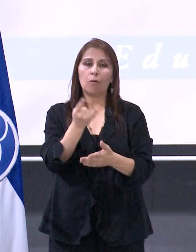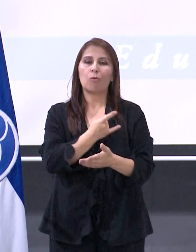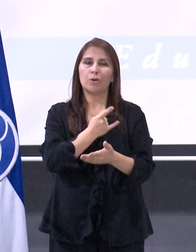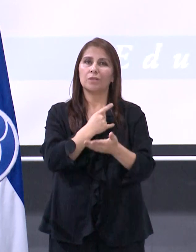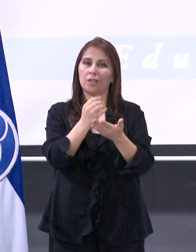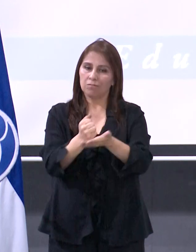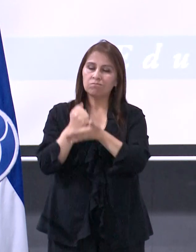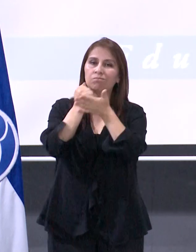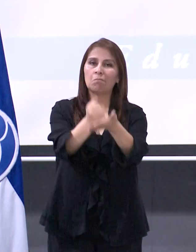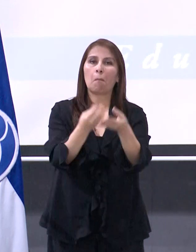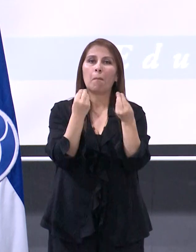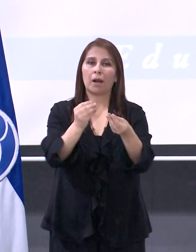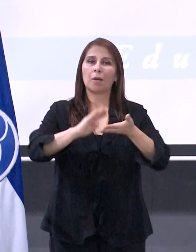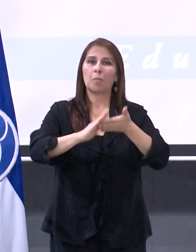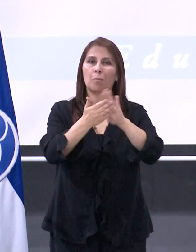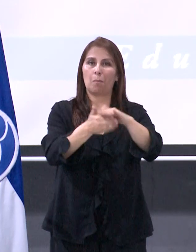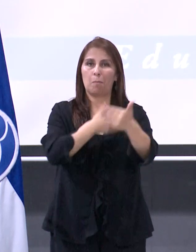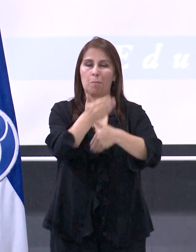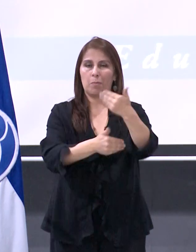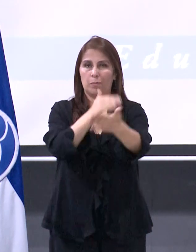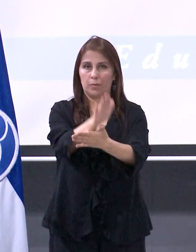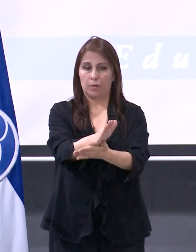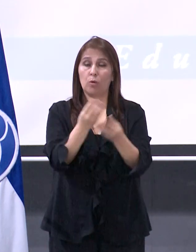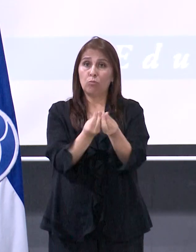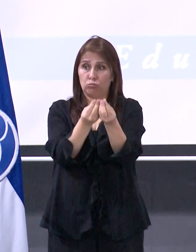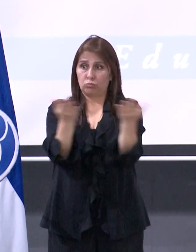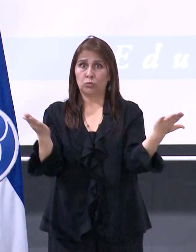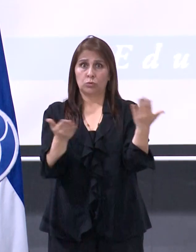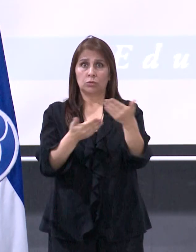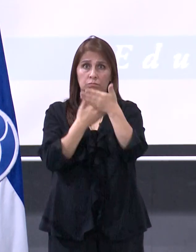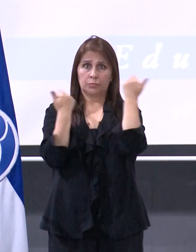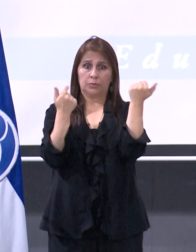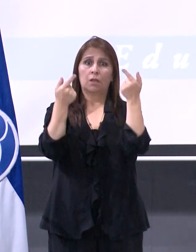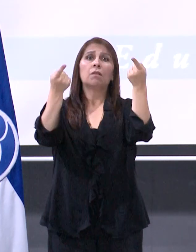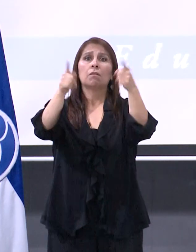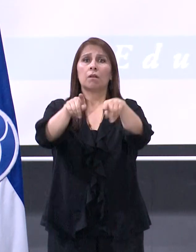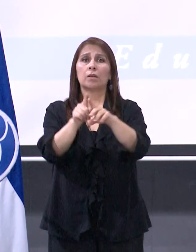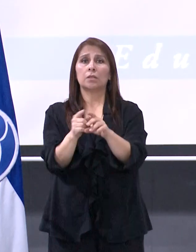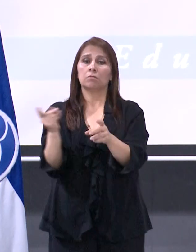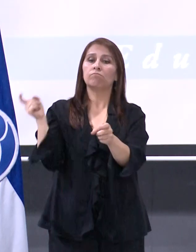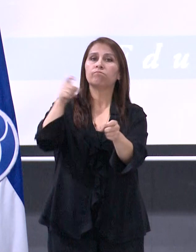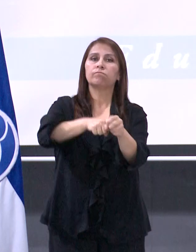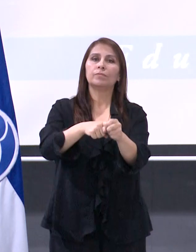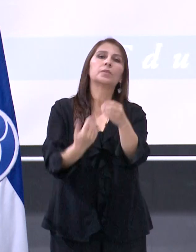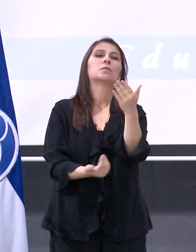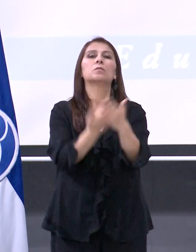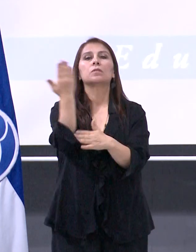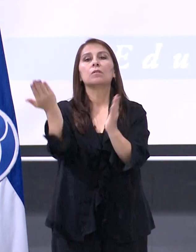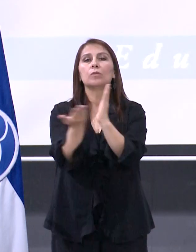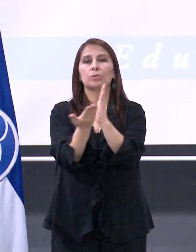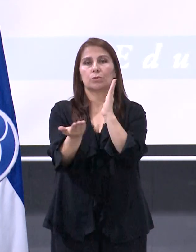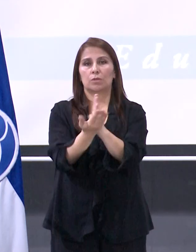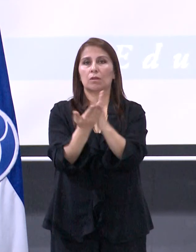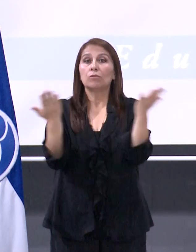desmovilizados desarrollaron sus estudios de educación media se hicieron baches en la universidad pedagógica nacional